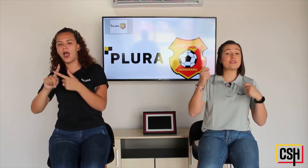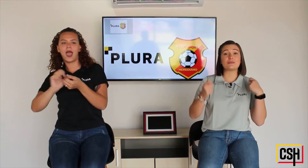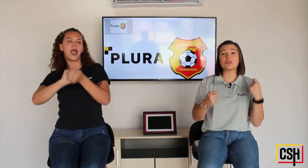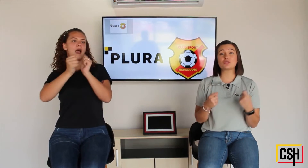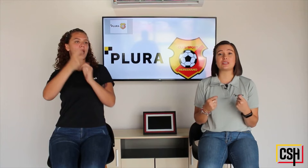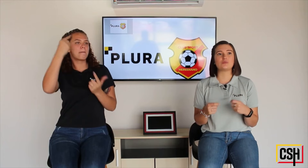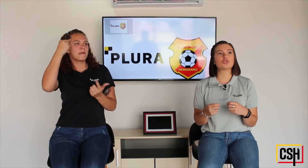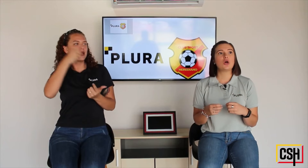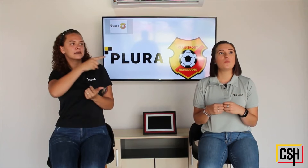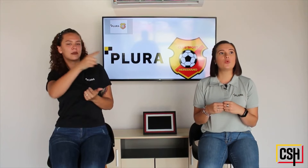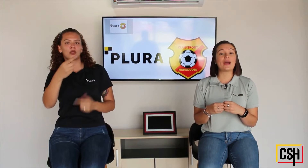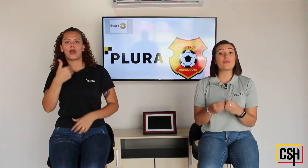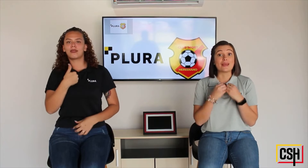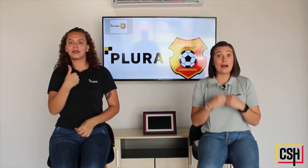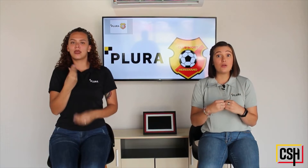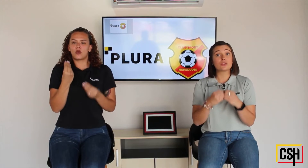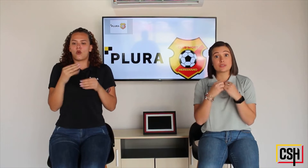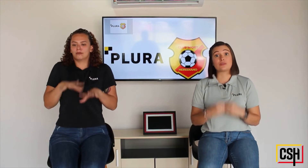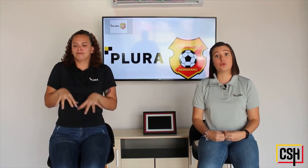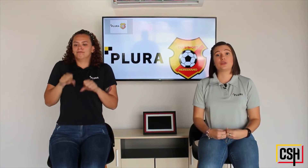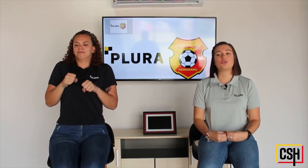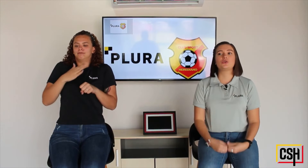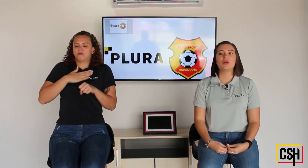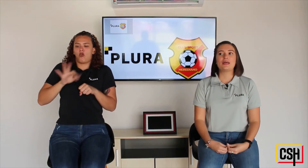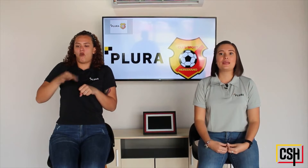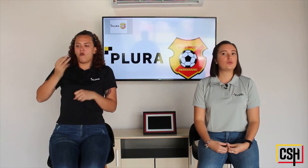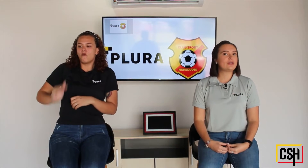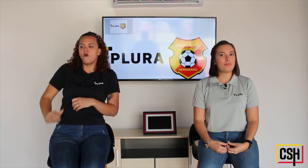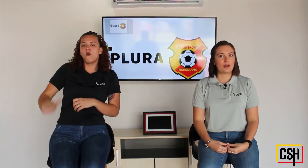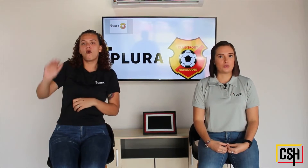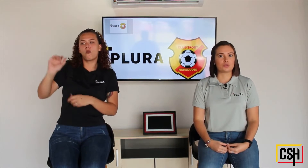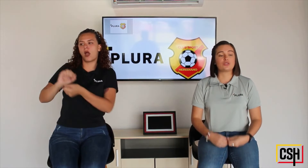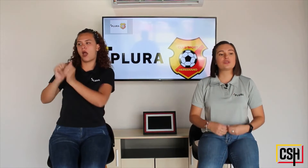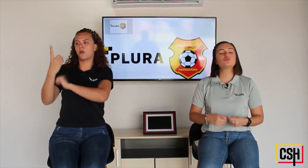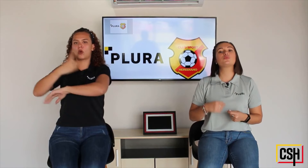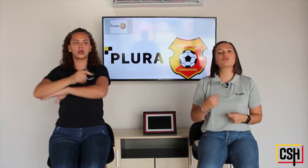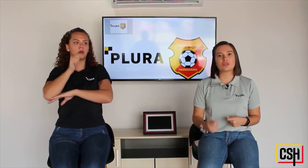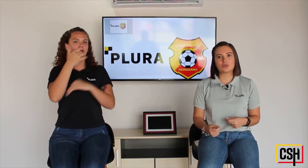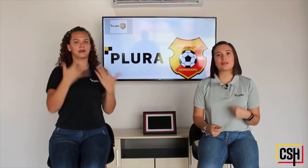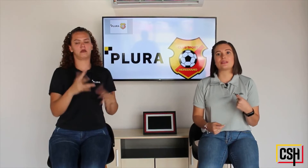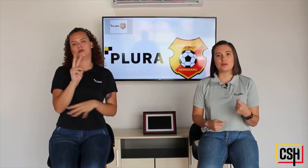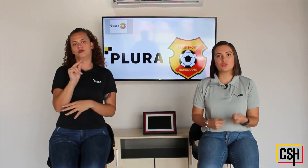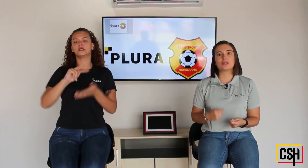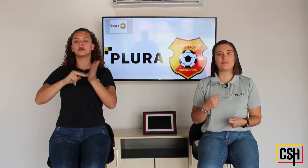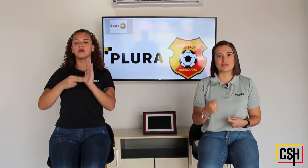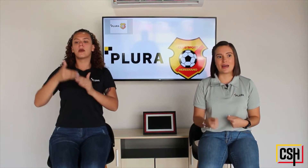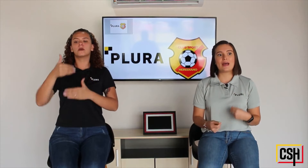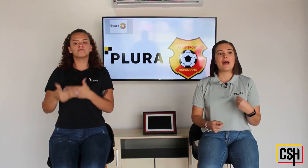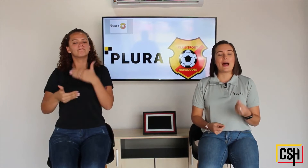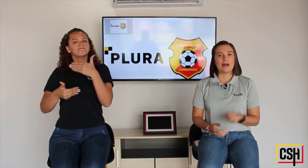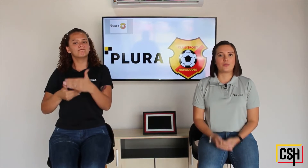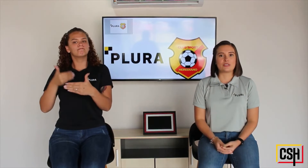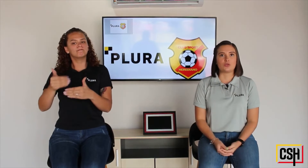cambiar pensamientos que tenemos muy arraigados a nuestra formación de un día para el otro, sino que es un proceso en el que tenemos que